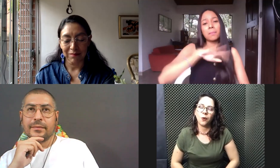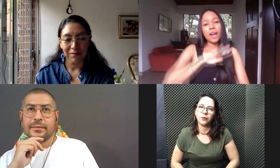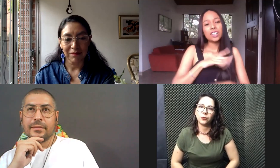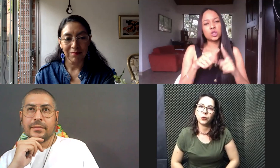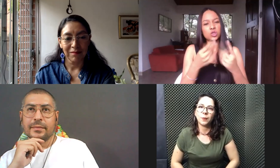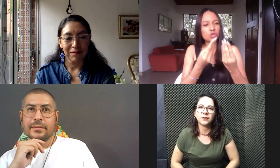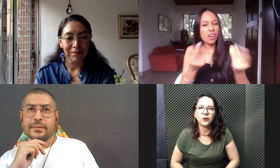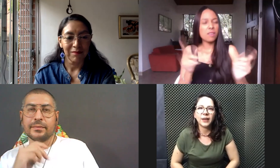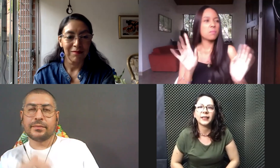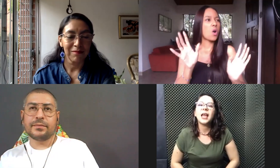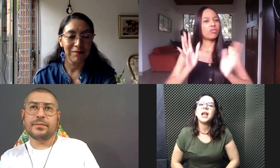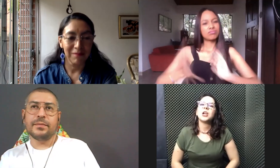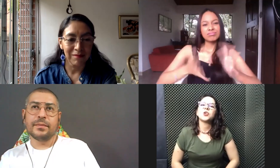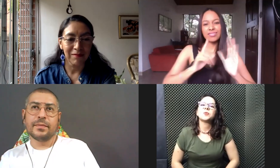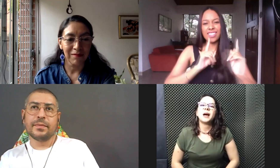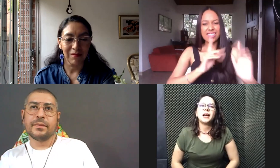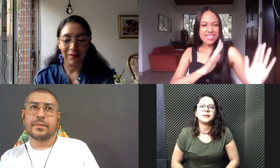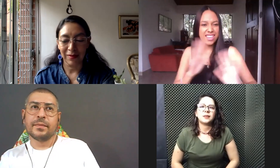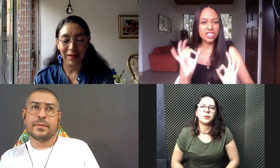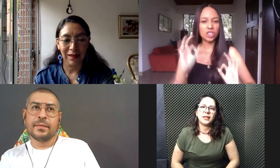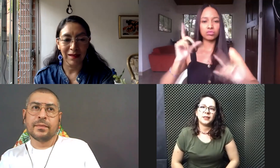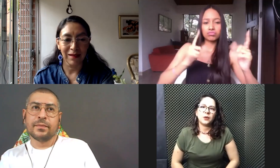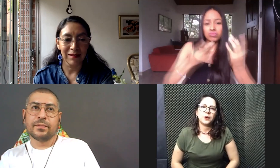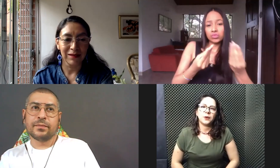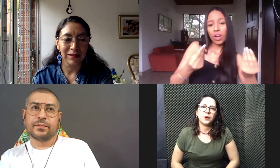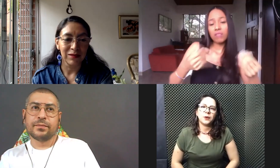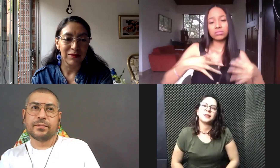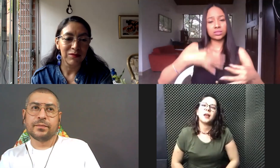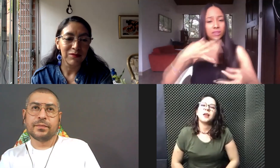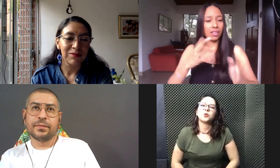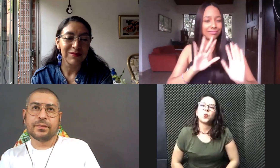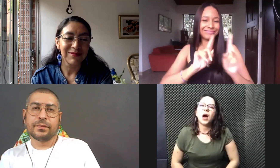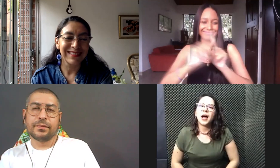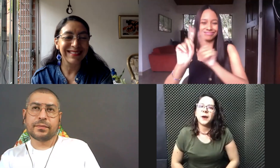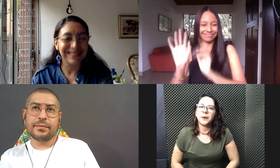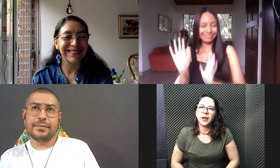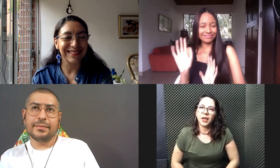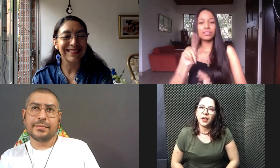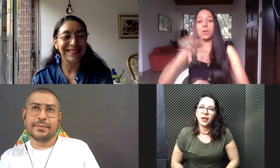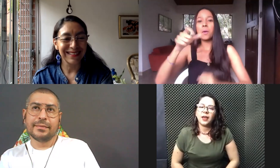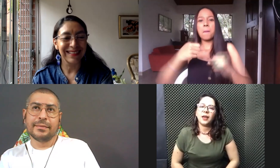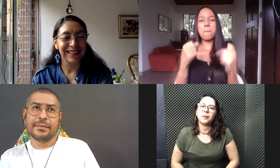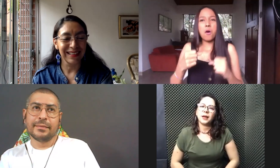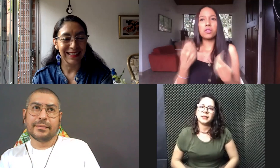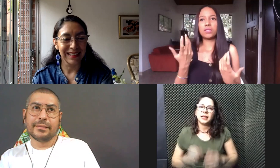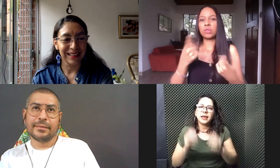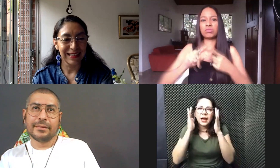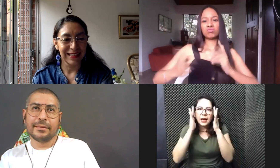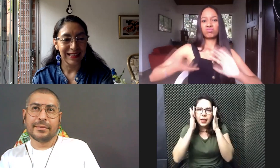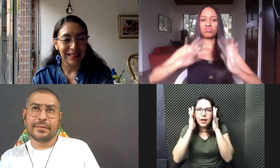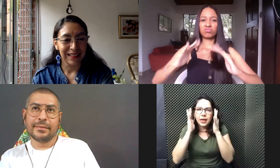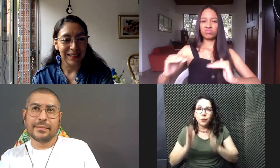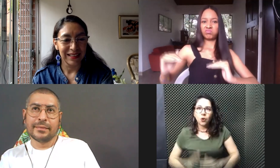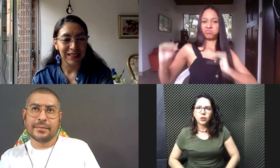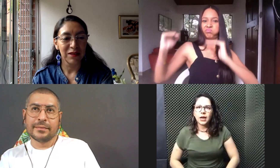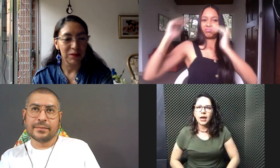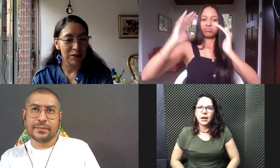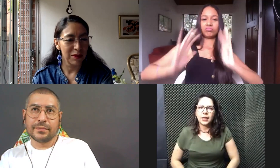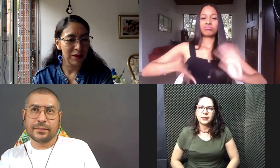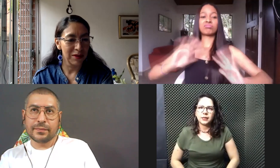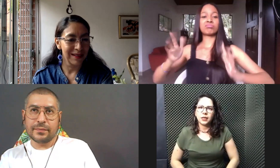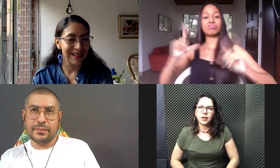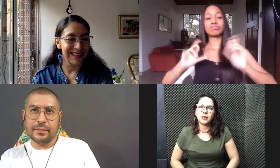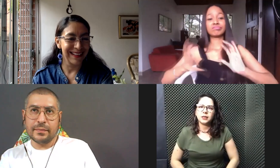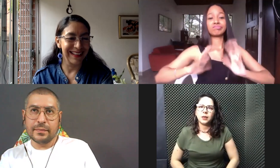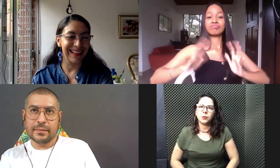como con un tono más fuerte. Los países hacemos la señal un poquito más suave, más delicada. En Bogotá